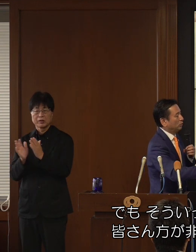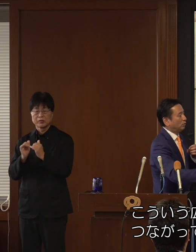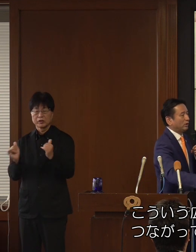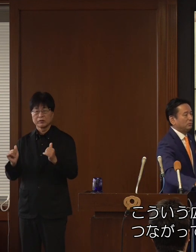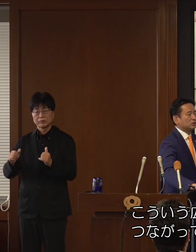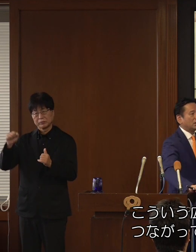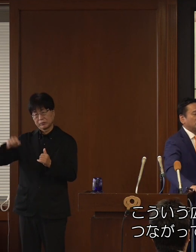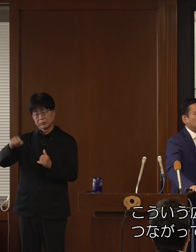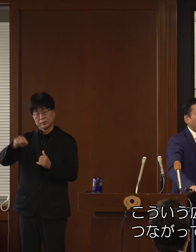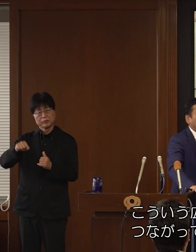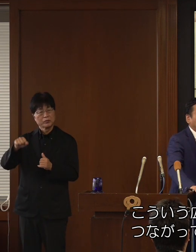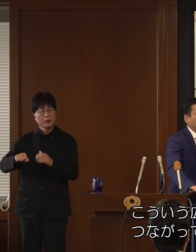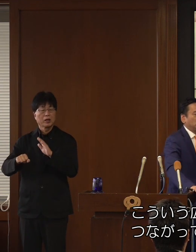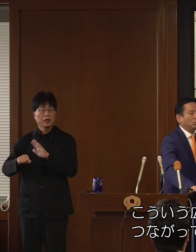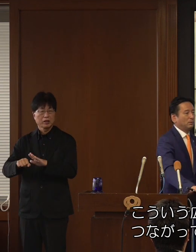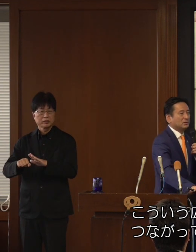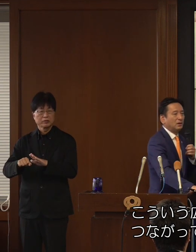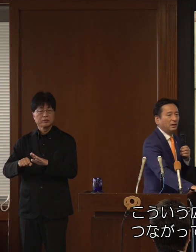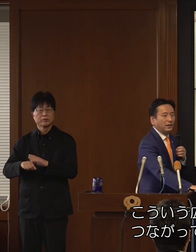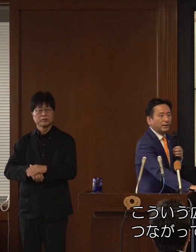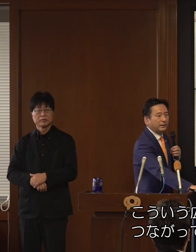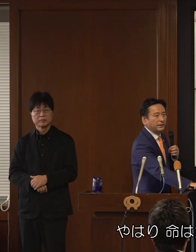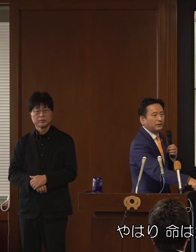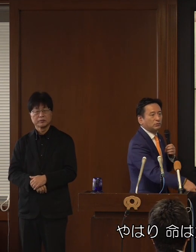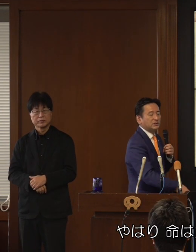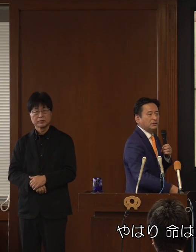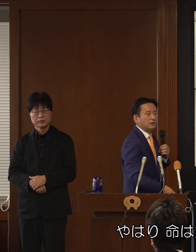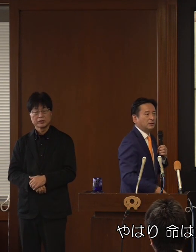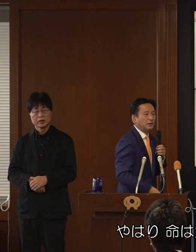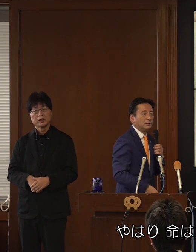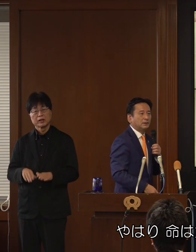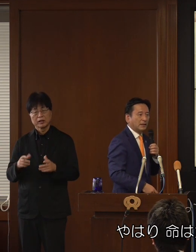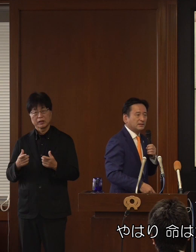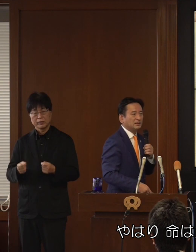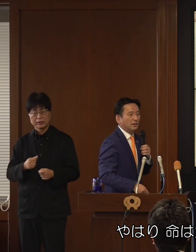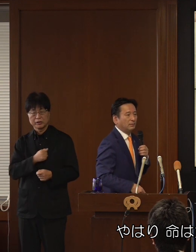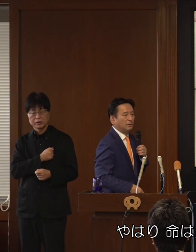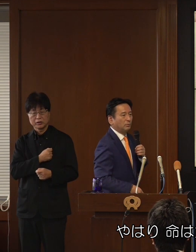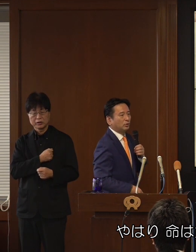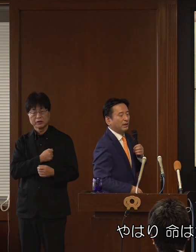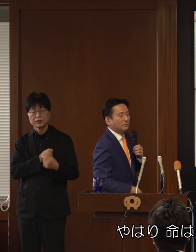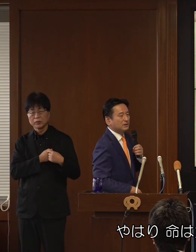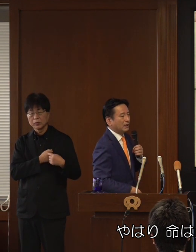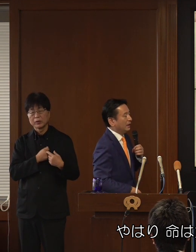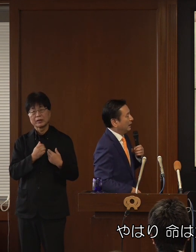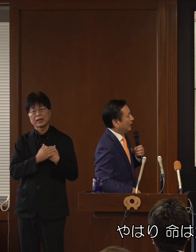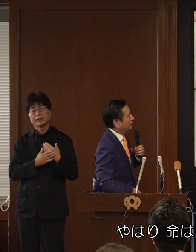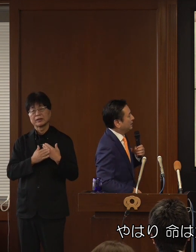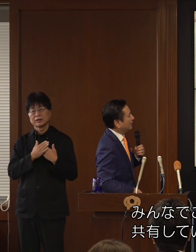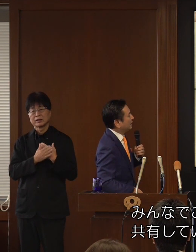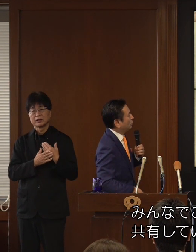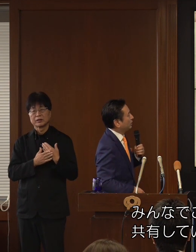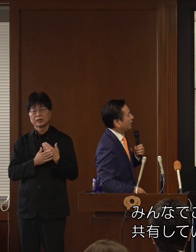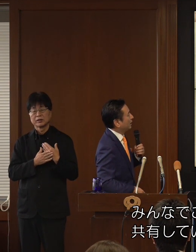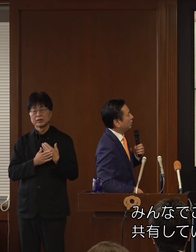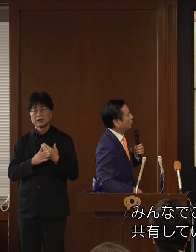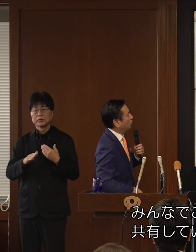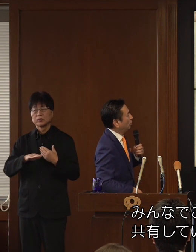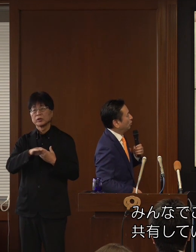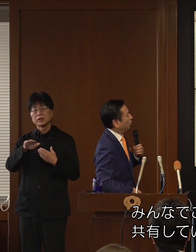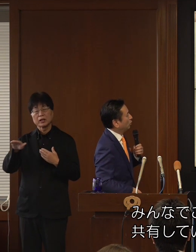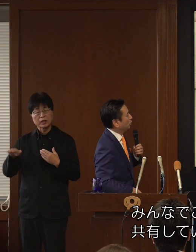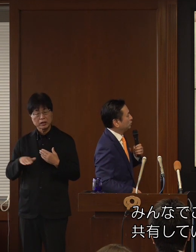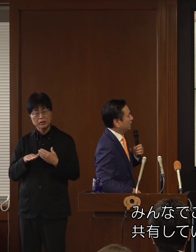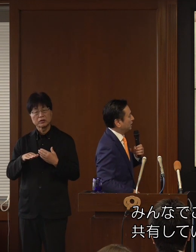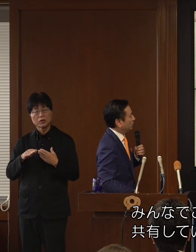が、まあ、こういう広がりにもつながっているのかなというふうに思います。やはり命大切なものでありますから、みんなでこういった環